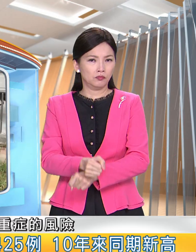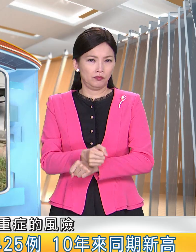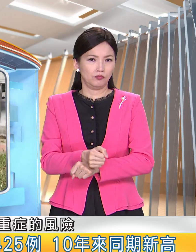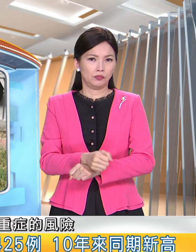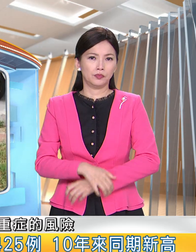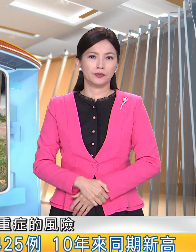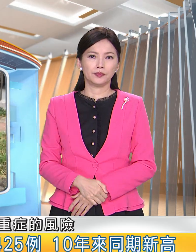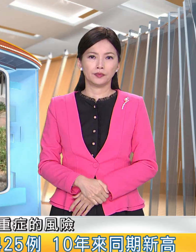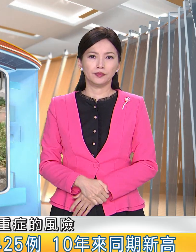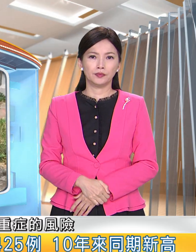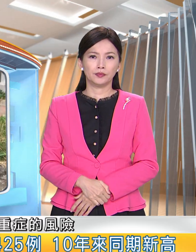发重症的风险。